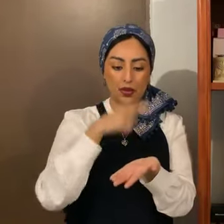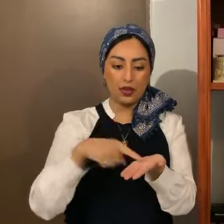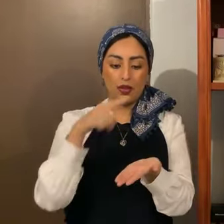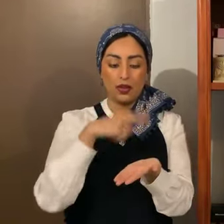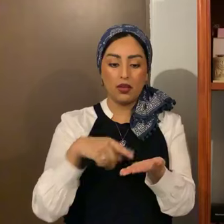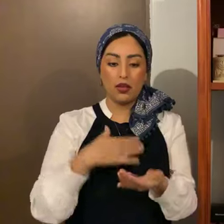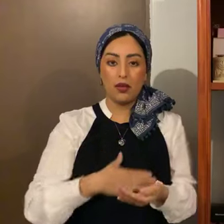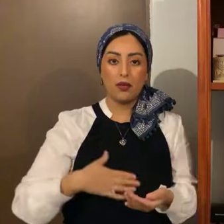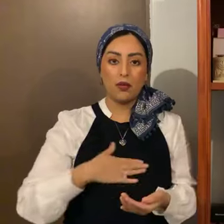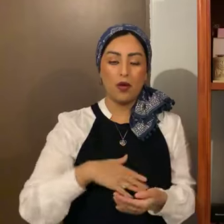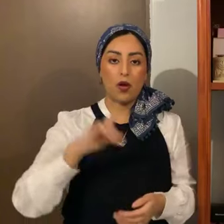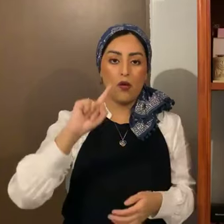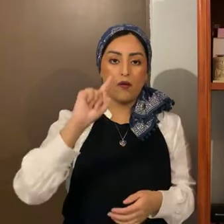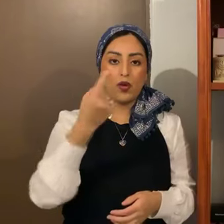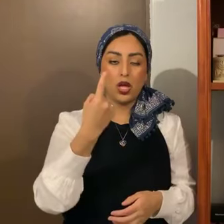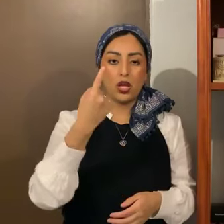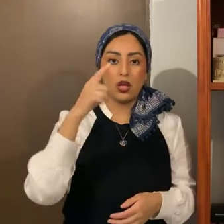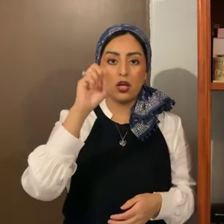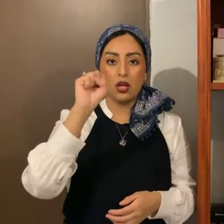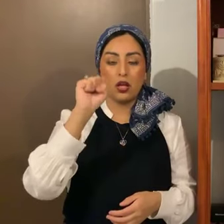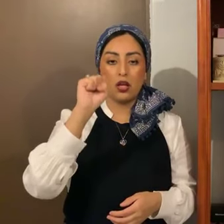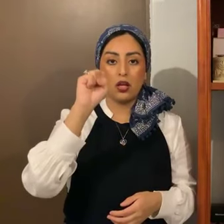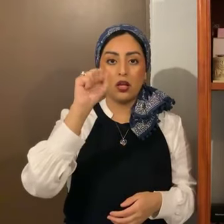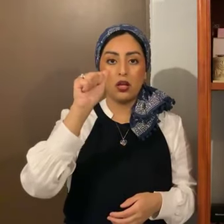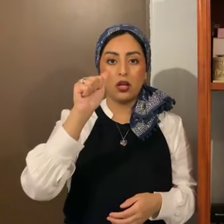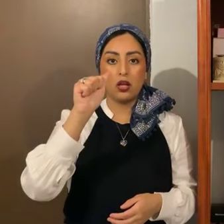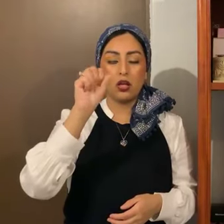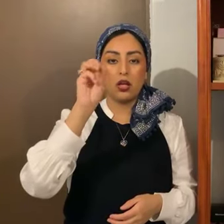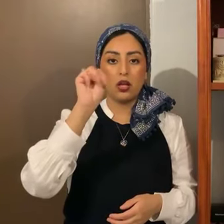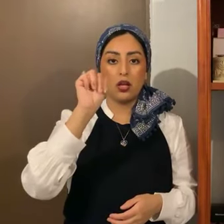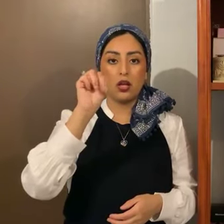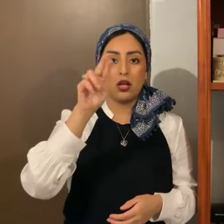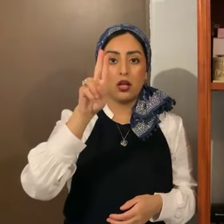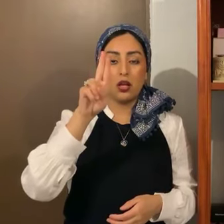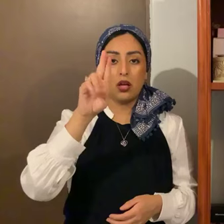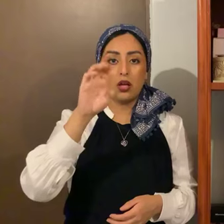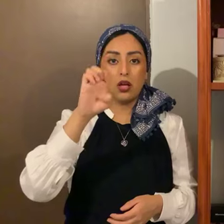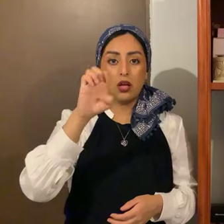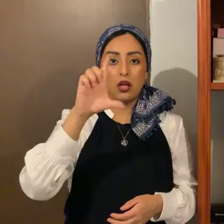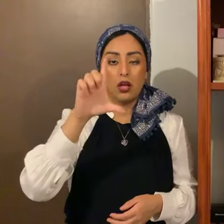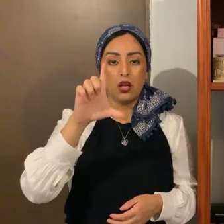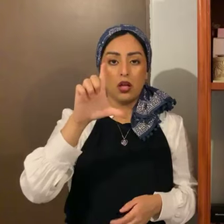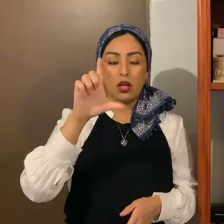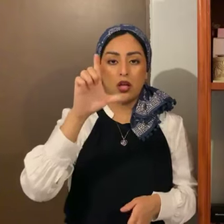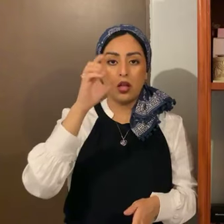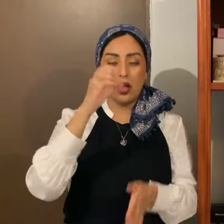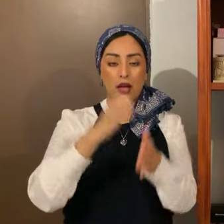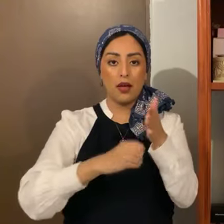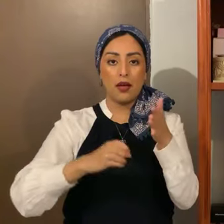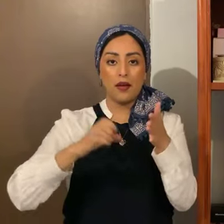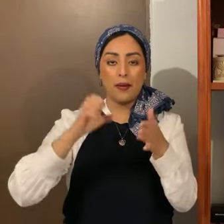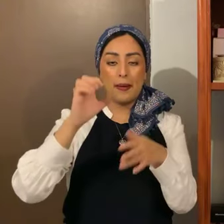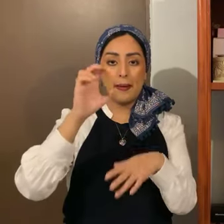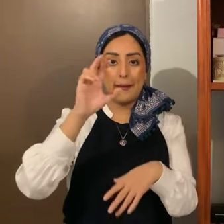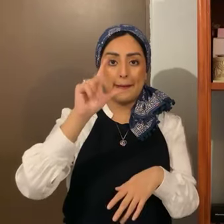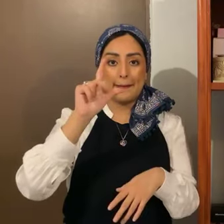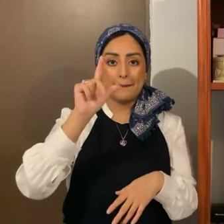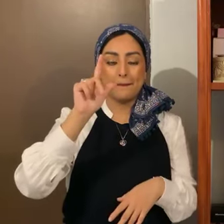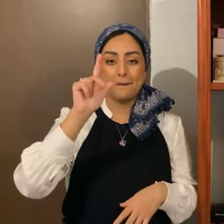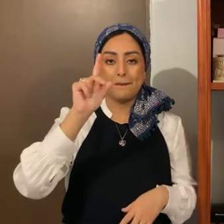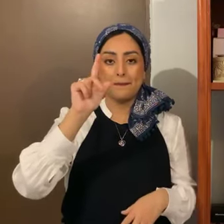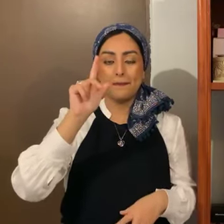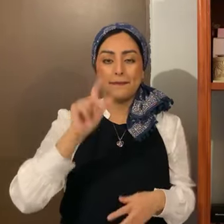vamos al primer libro de Samuel y vamos a buscar el capítulo 23, ¿de